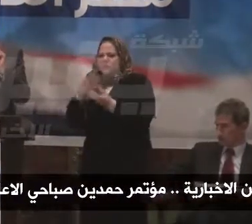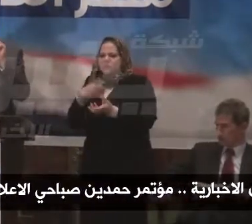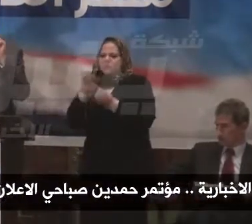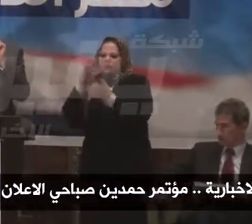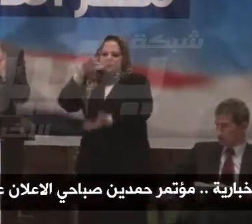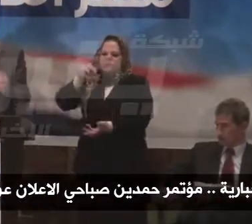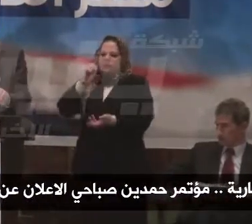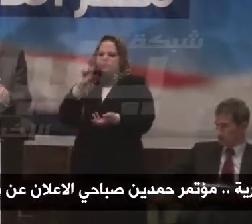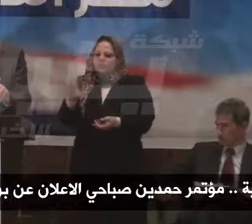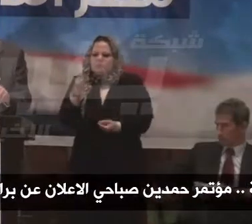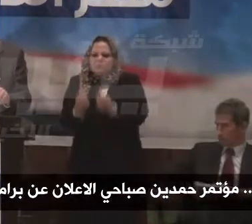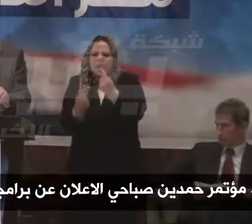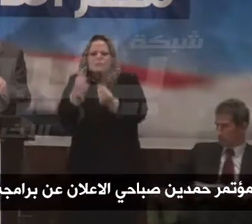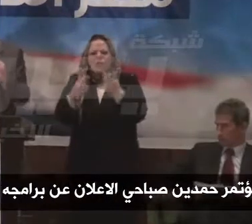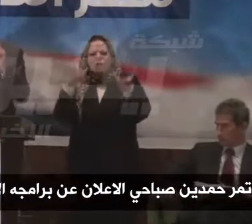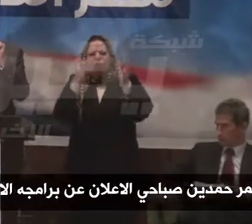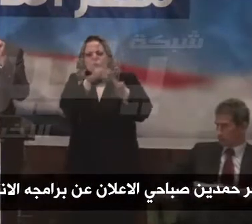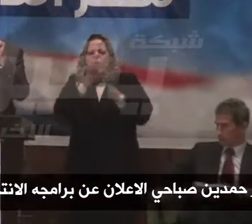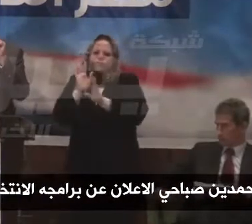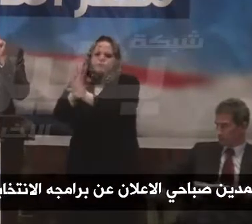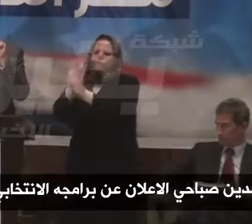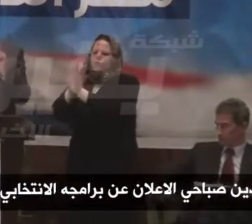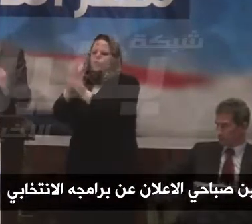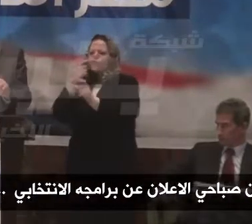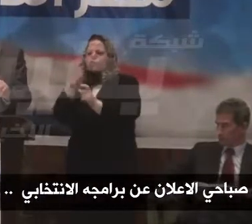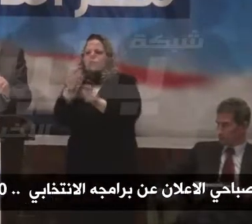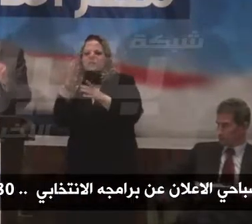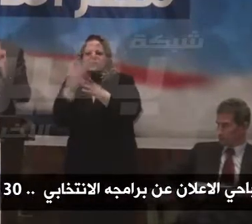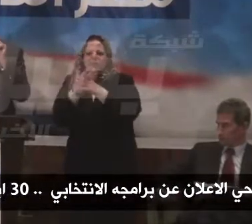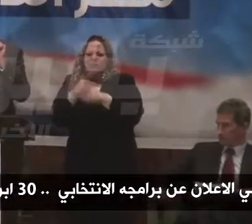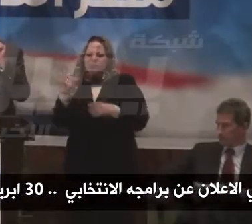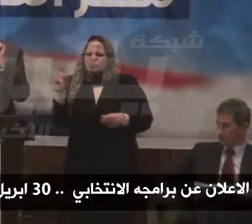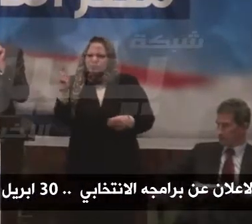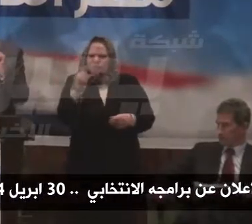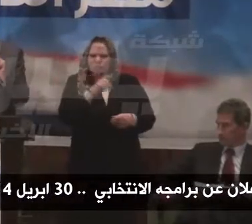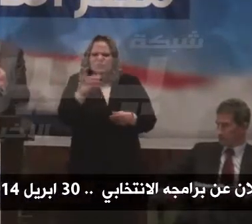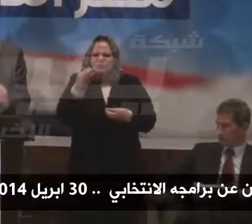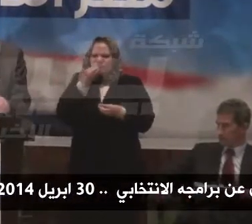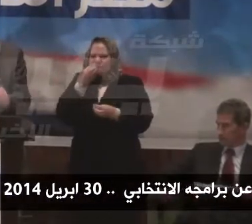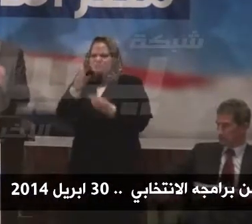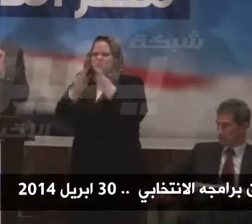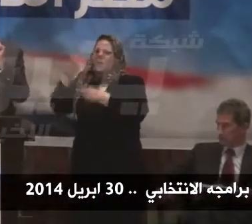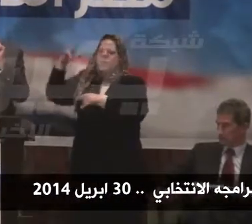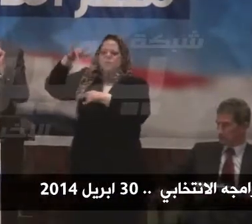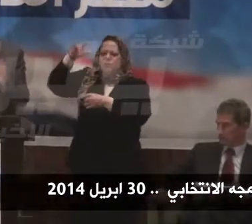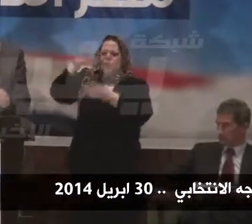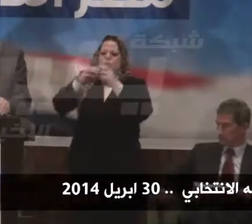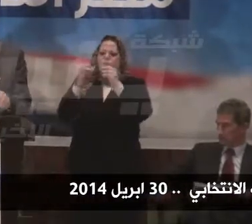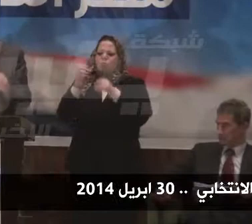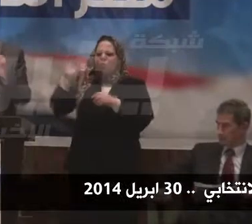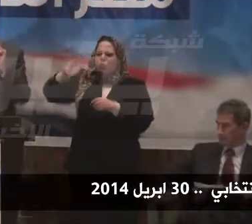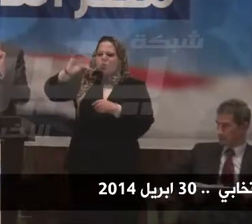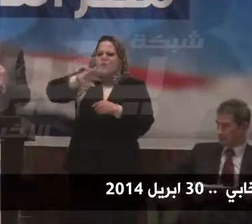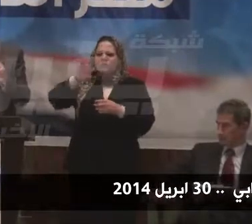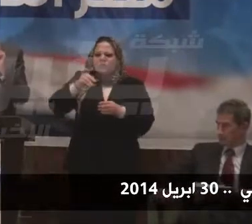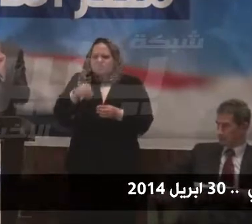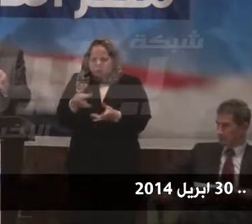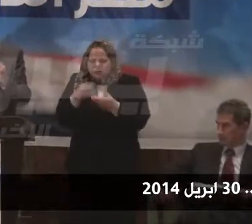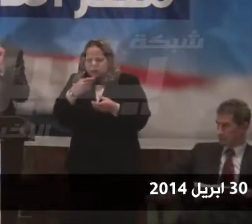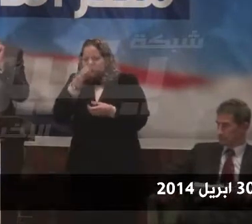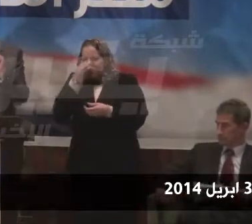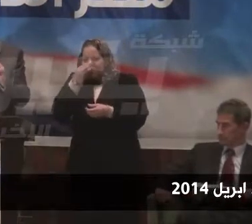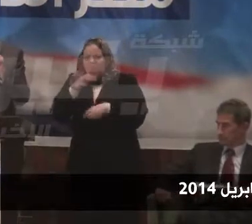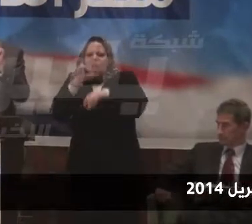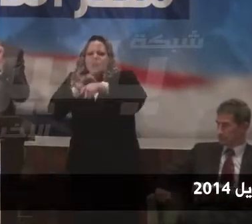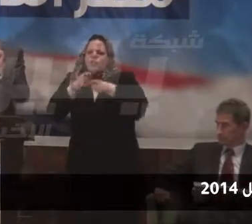ووسائل المكافحة الحيوية لتقليل المبيدات، وهذه وسائل مضمونة ومجربة وتقلل